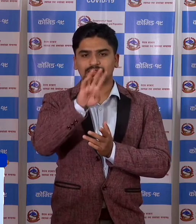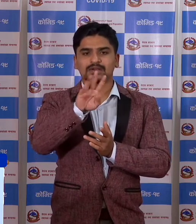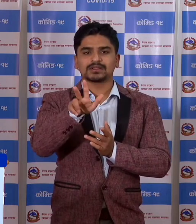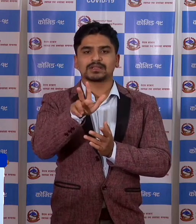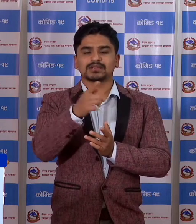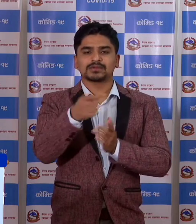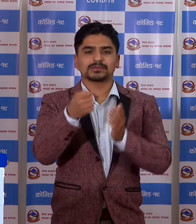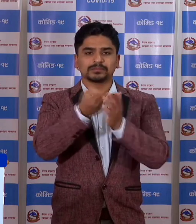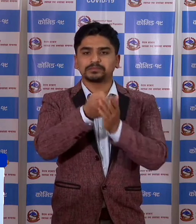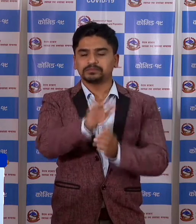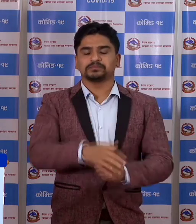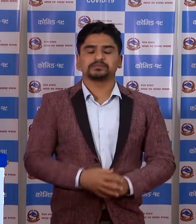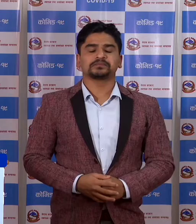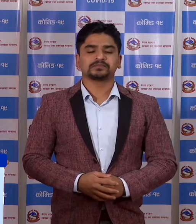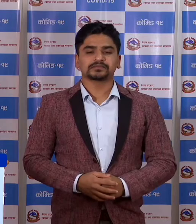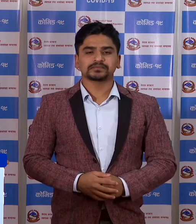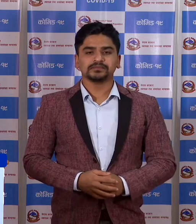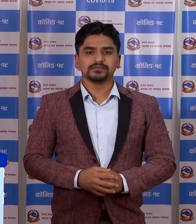2,648 रहेका छन्।